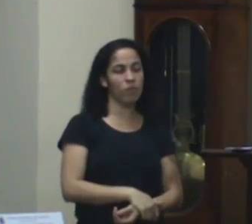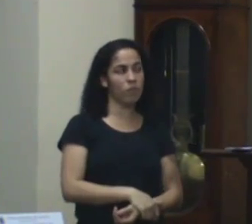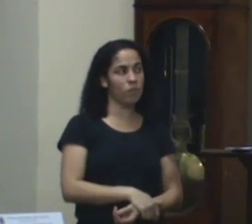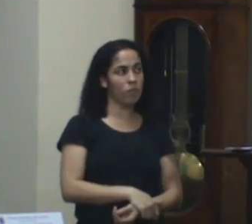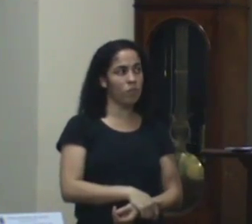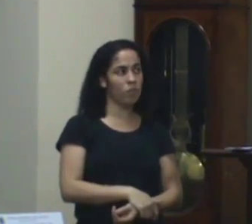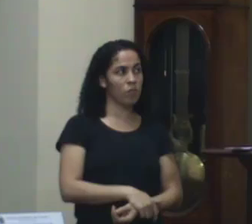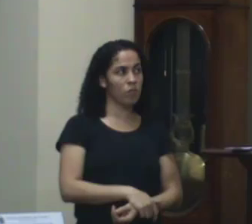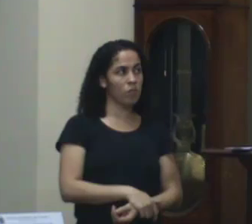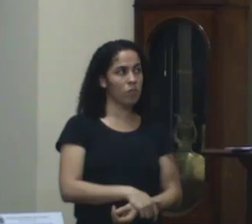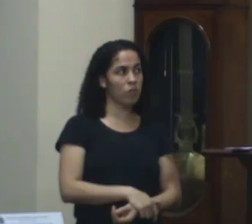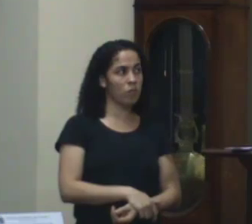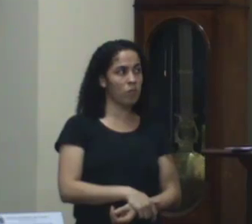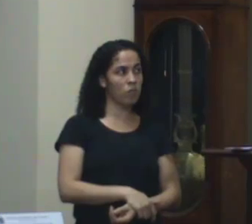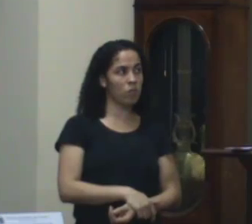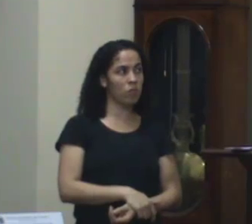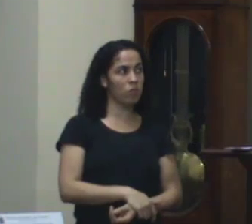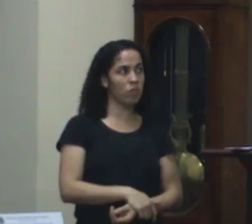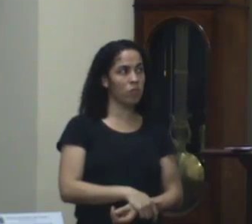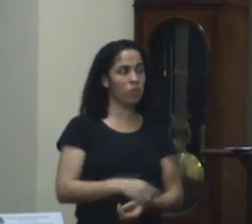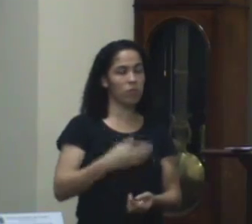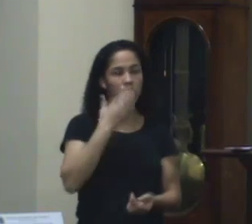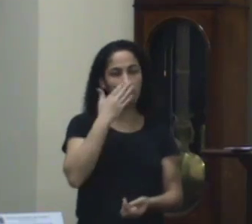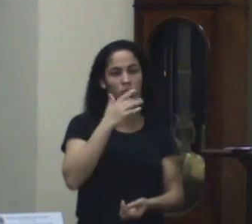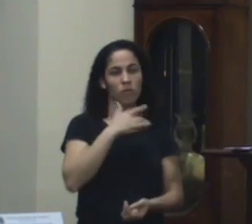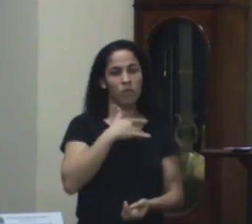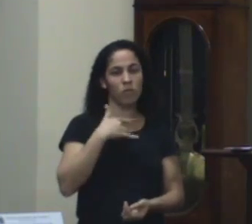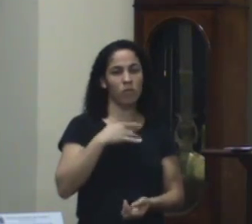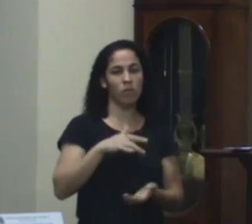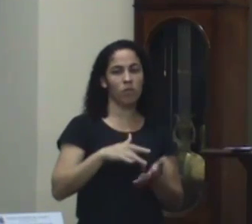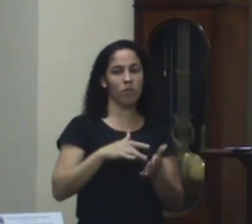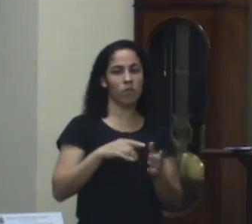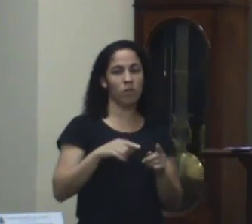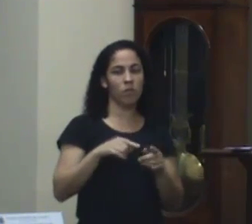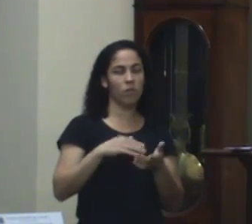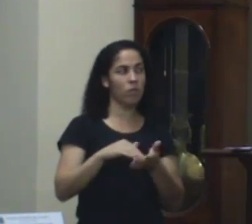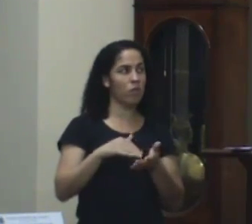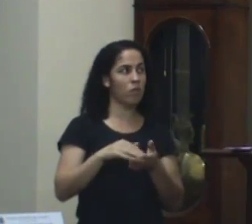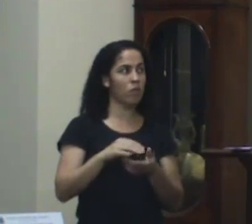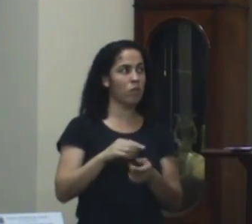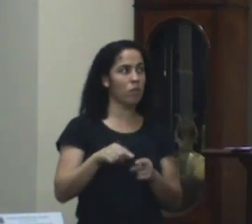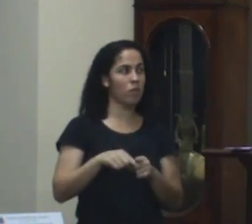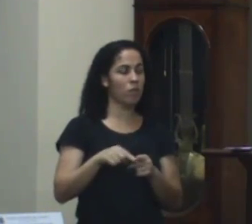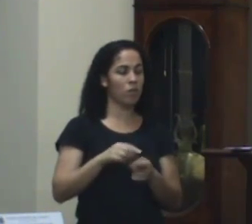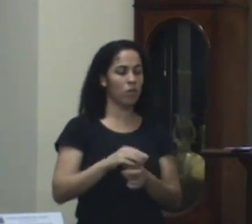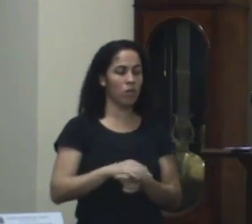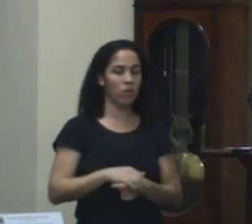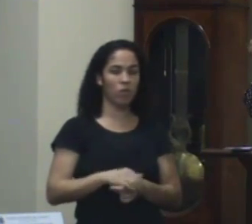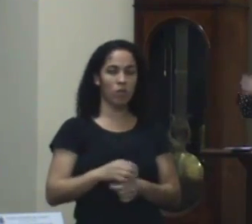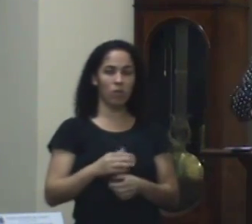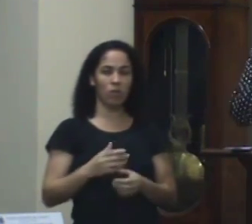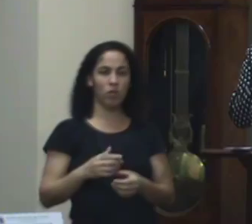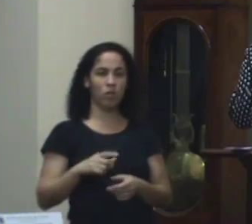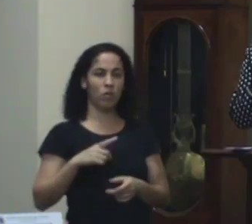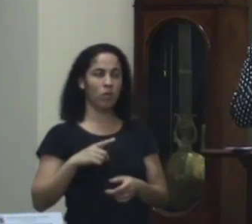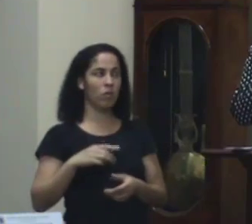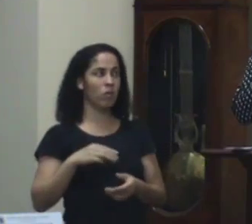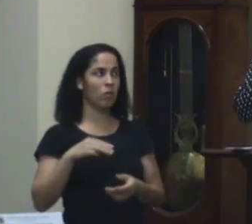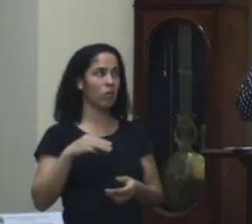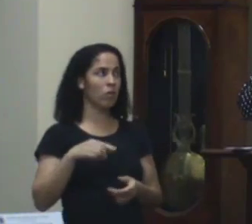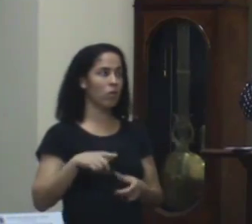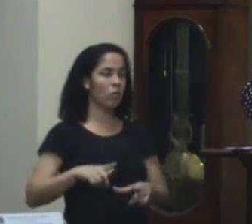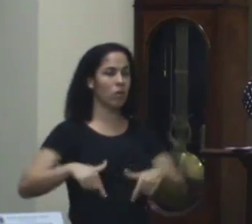secretária Soraya, Graça, à frente da secretaria, tomou por si a grande UPA que nós temos,